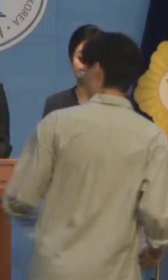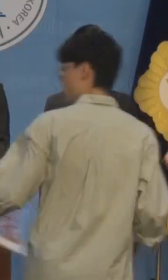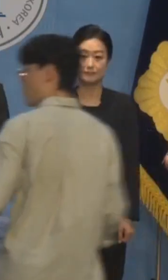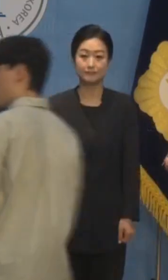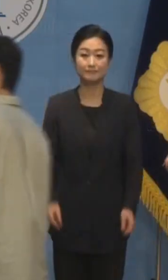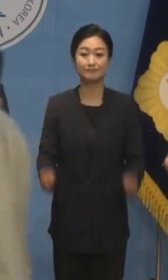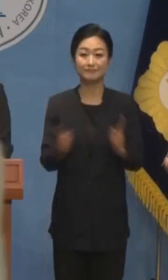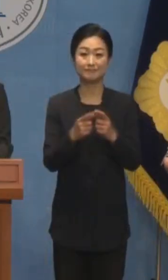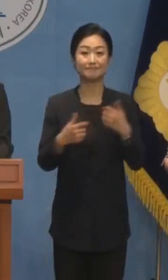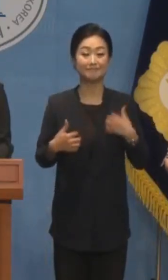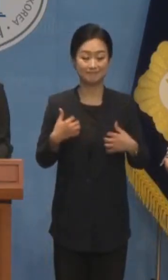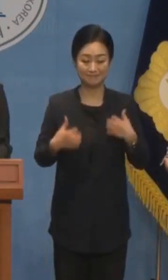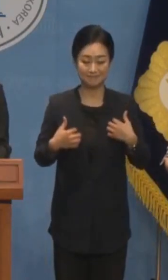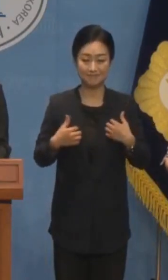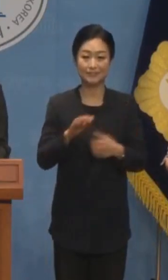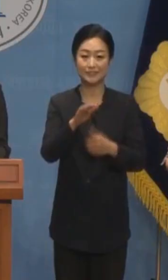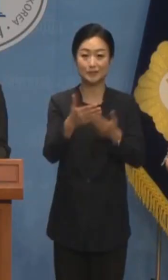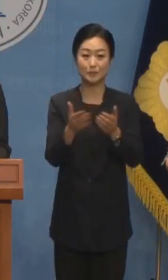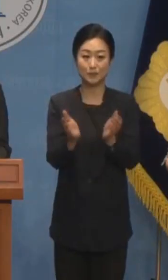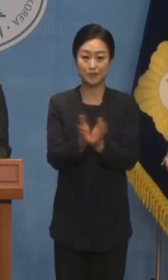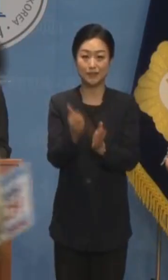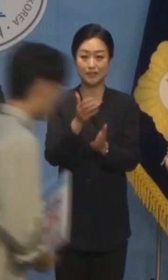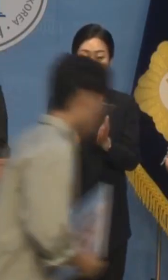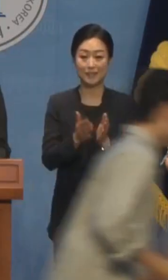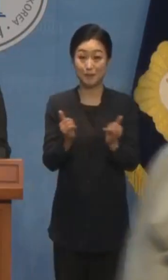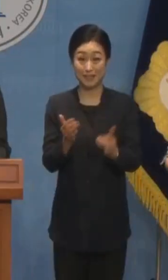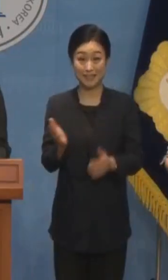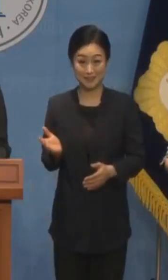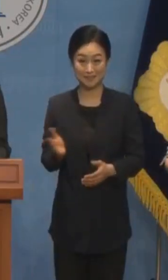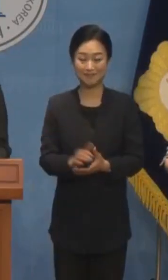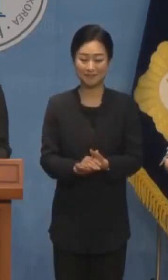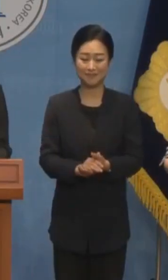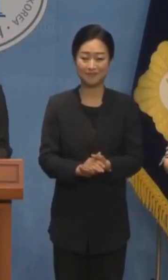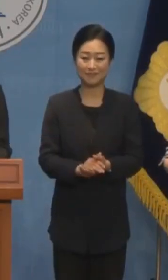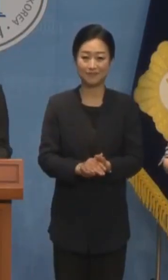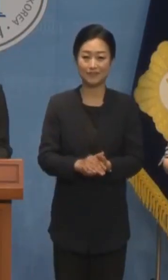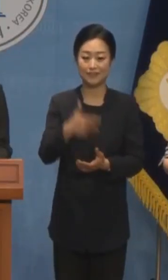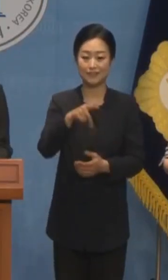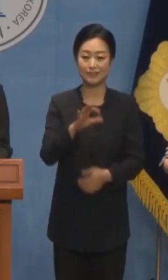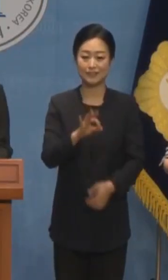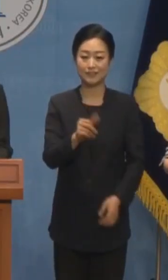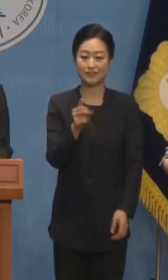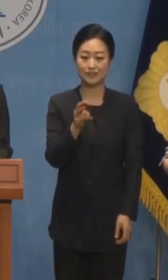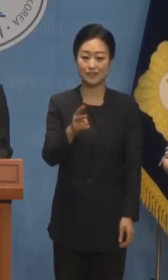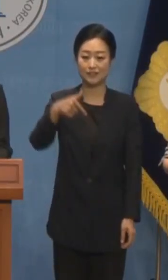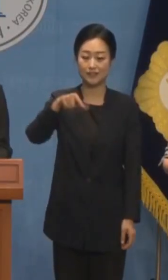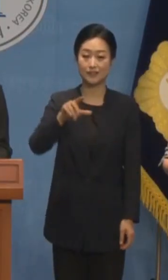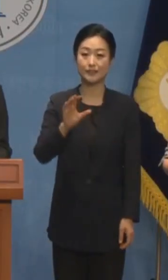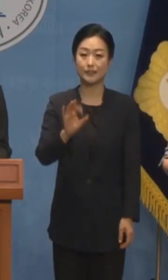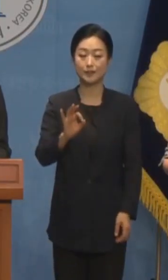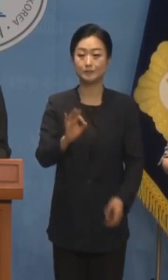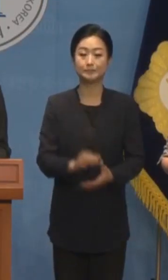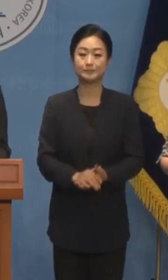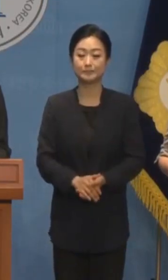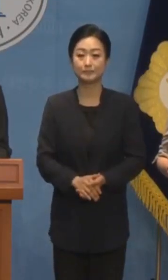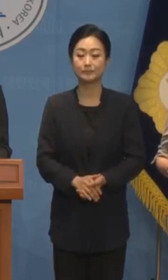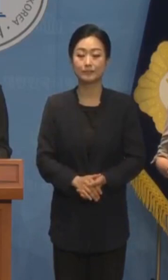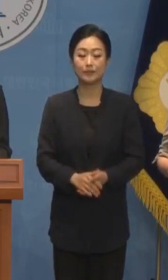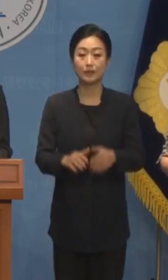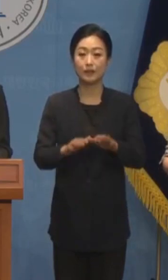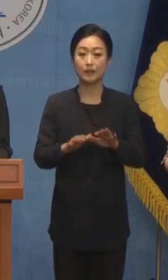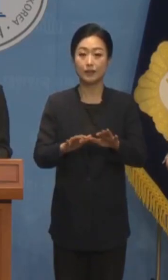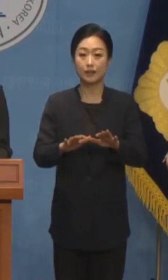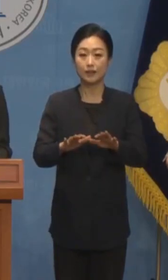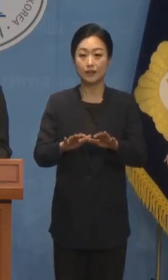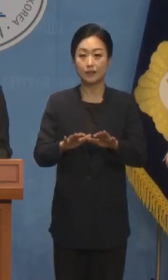예, 반갑습니다. 진보당 원내대변인 정혜경입니다. 예, 오늘 6일부터 기시다 총리의